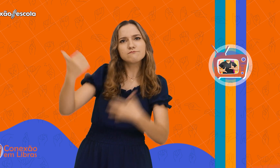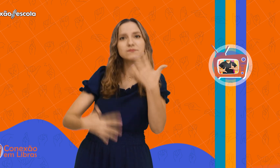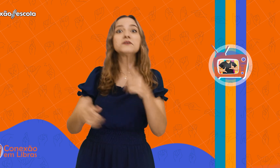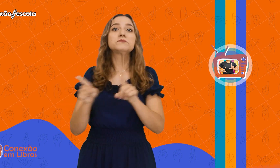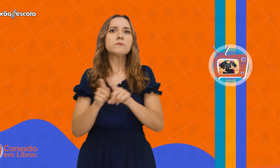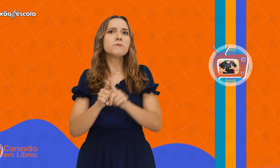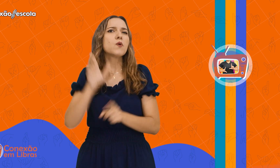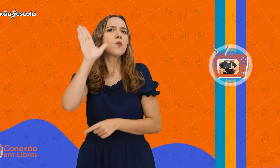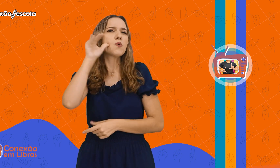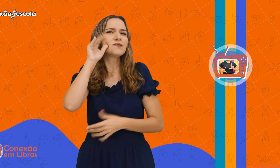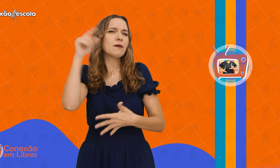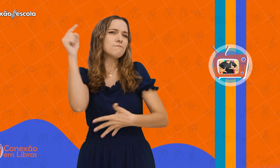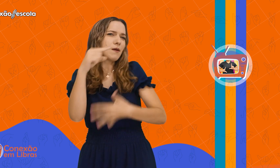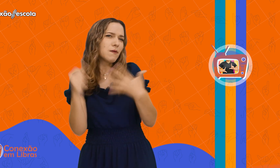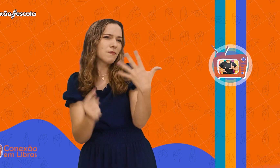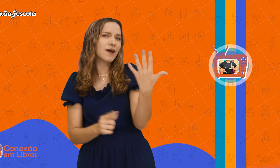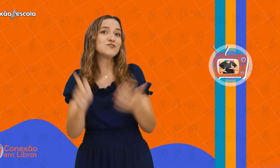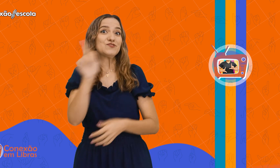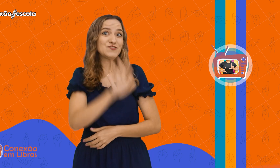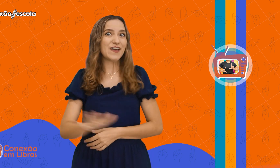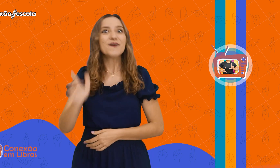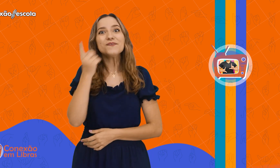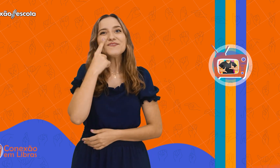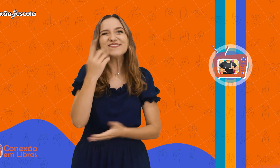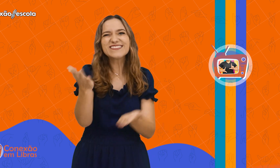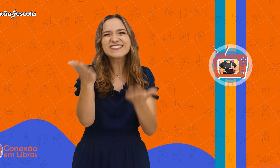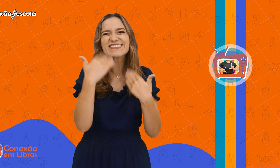surda e curiosidades gerais. Vamos lá?